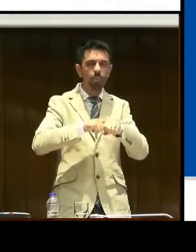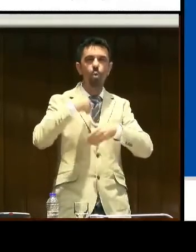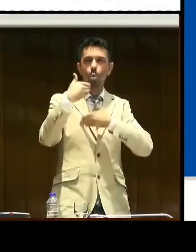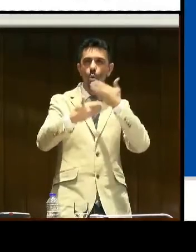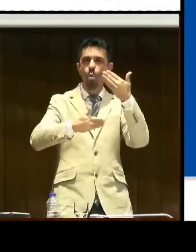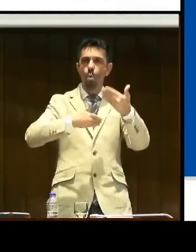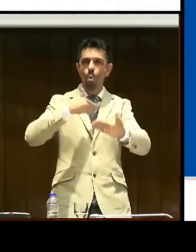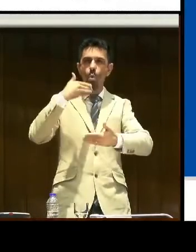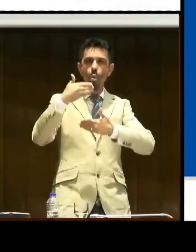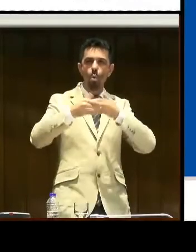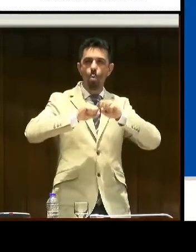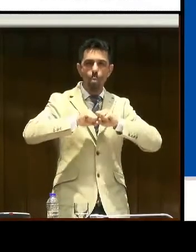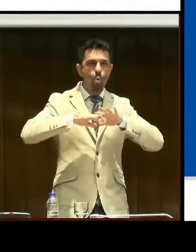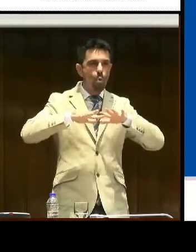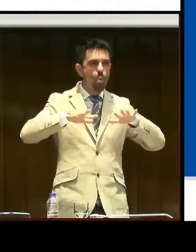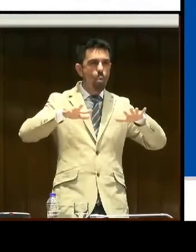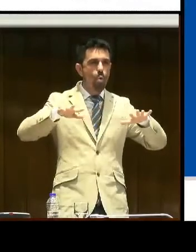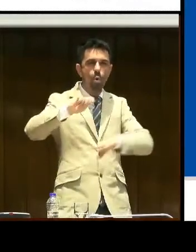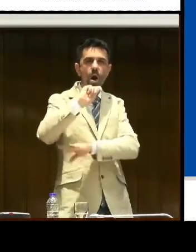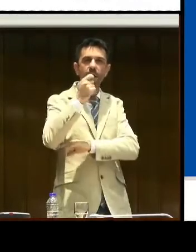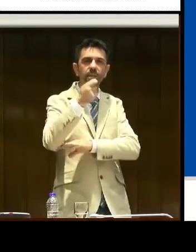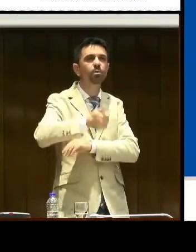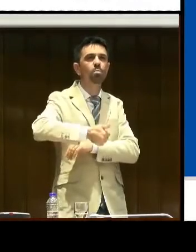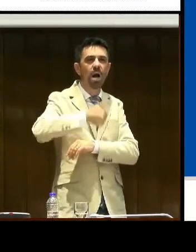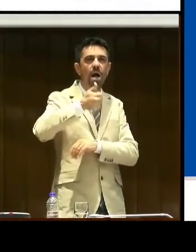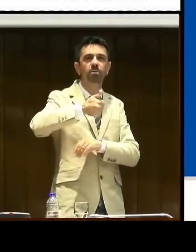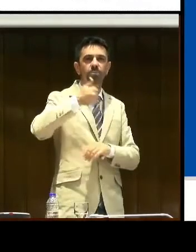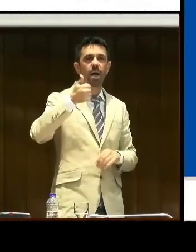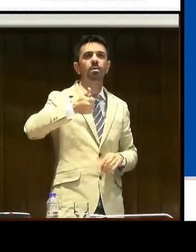consideración que sólo dio comienzo en vida del profesor.